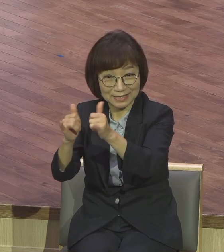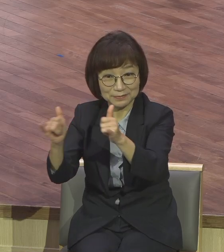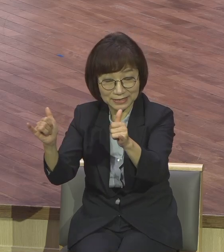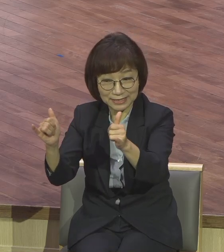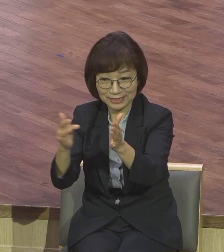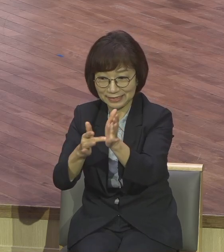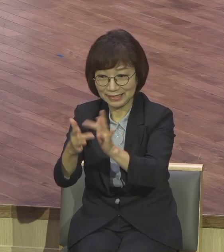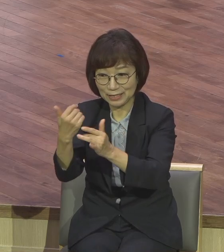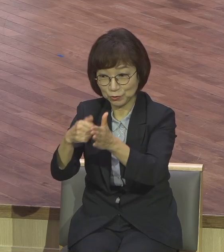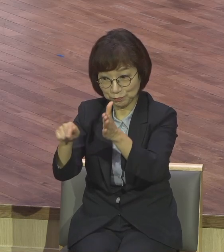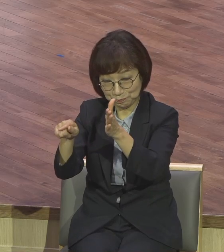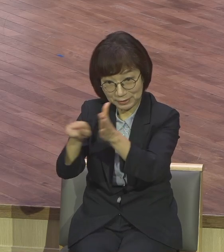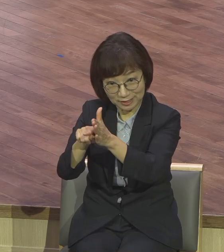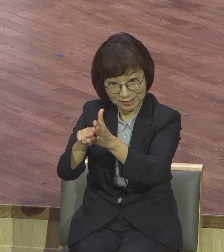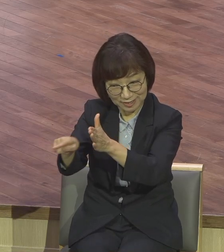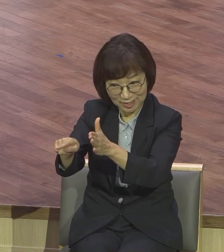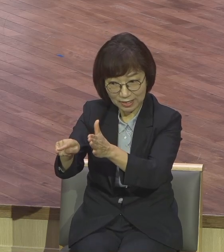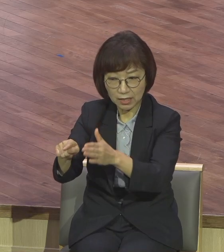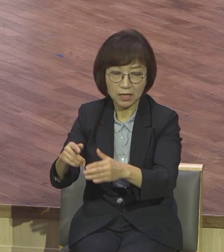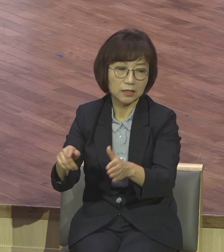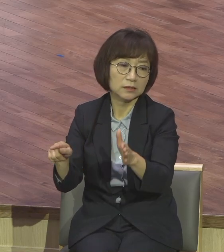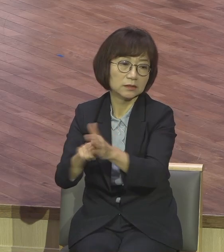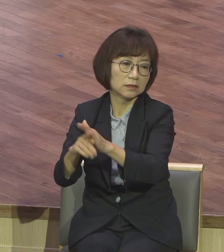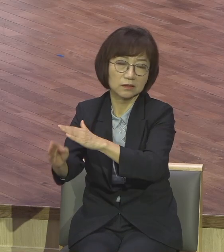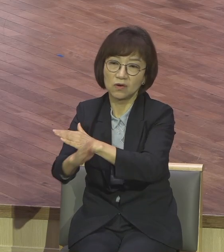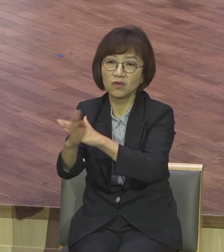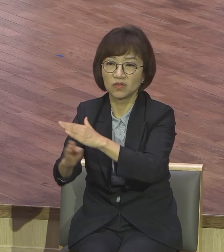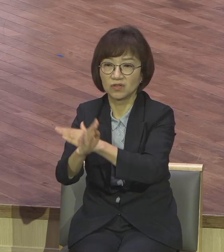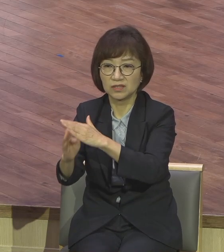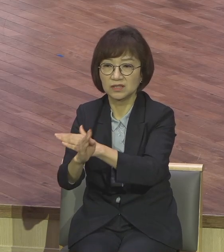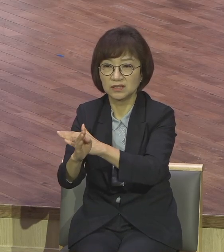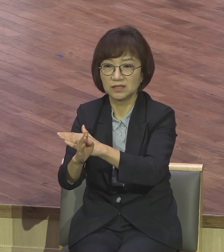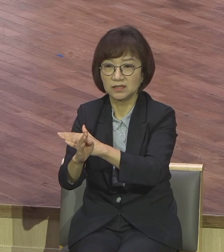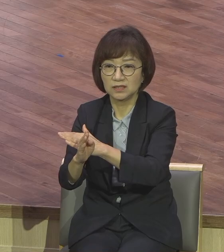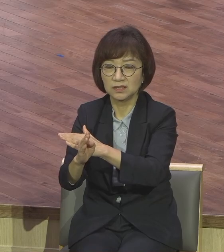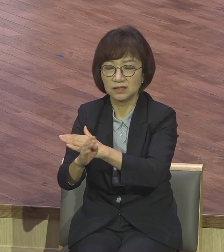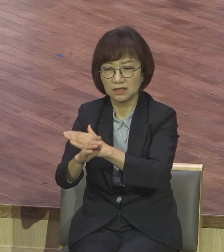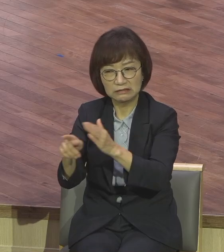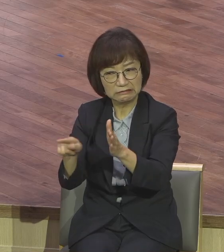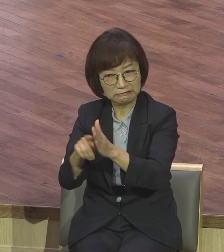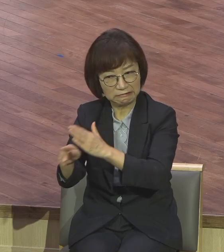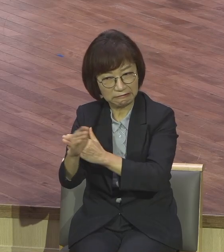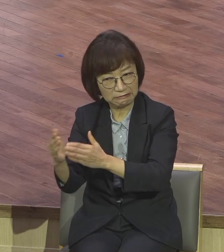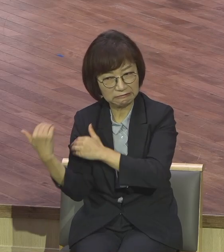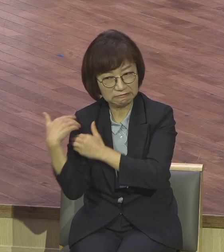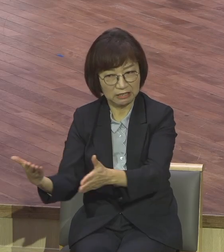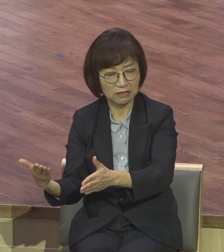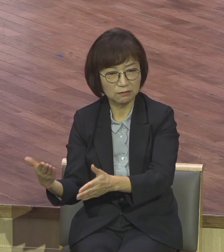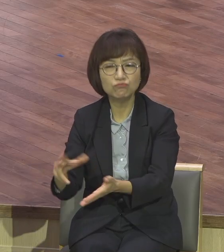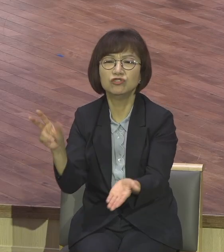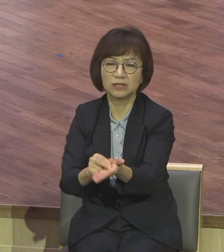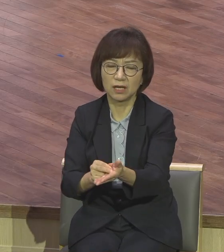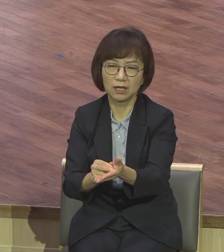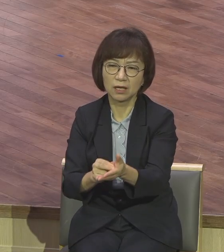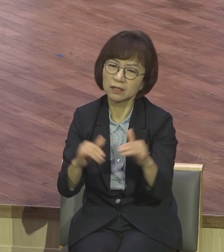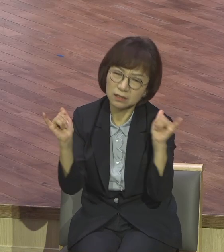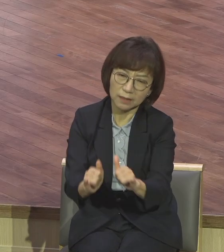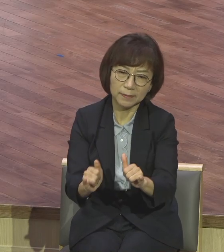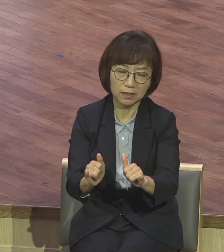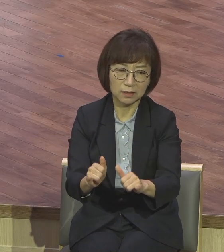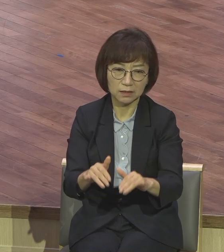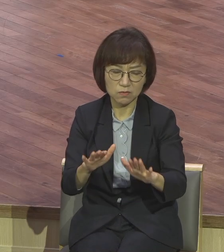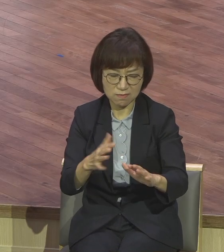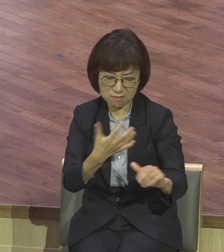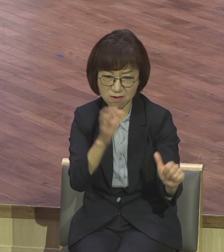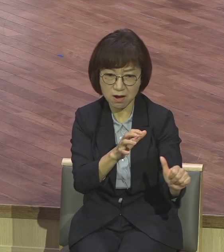예수 믿고 영접하고 하나님 자녀가 된 이 사람들마저 다 흔들어 버리는, 그래서 앞으로 이방인에게